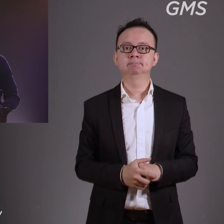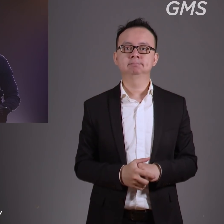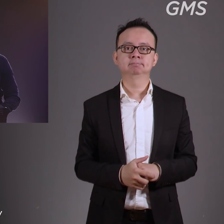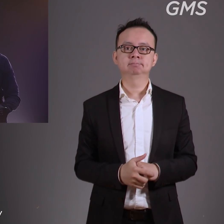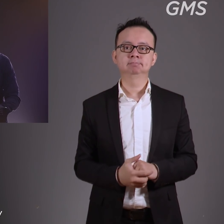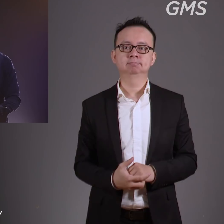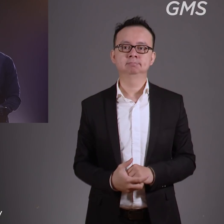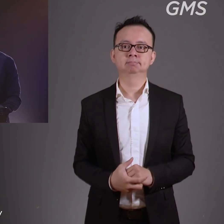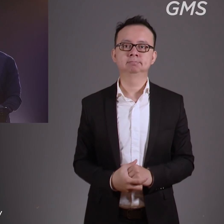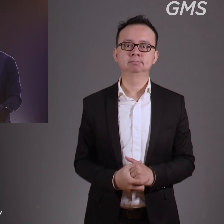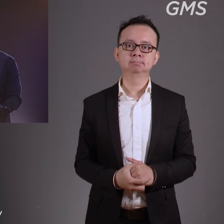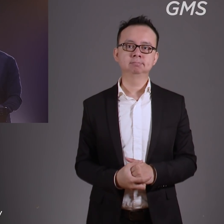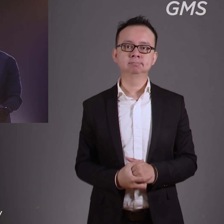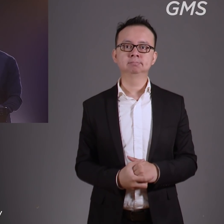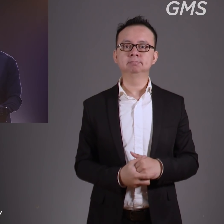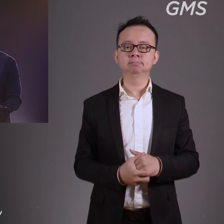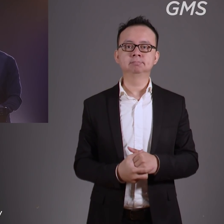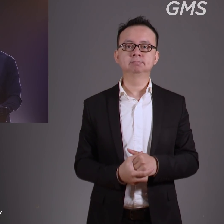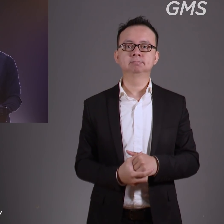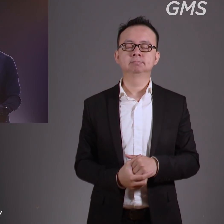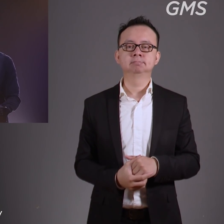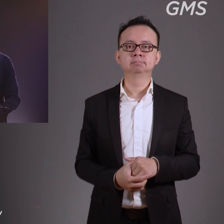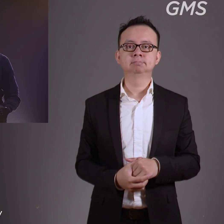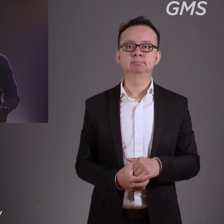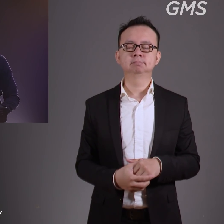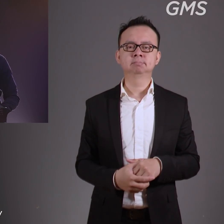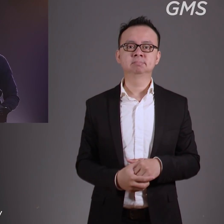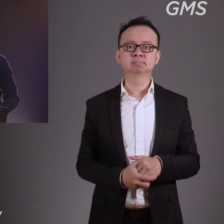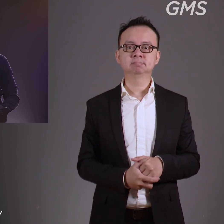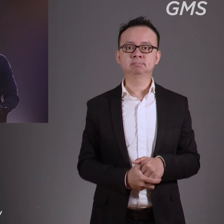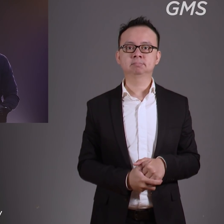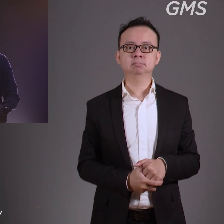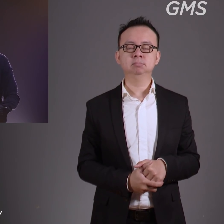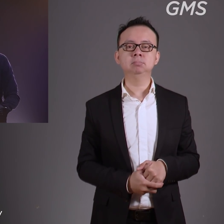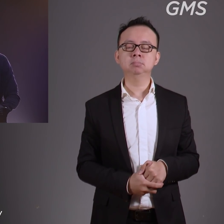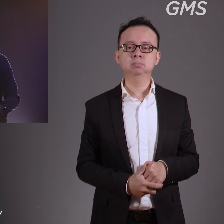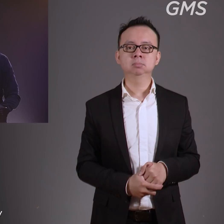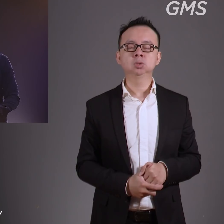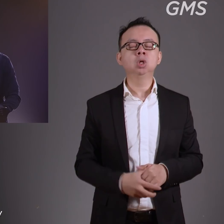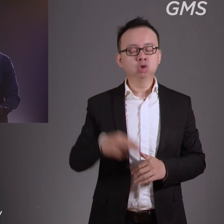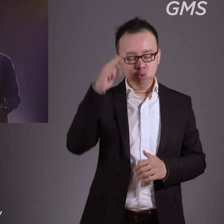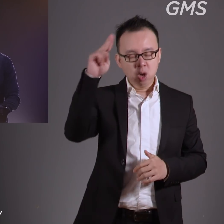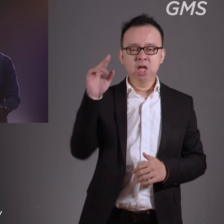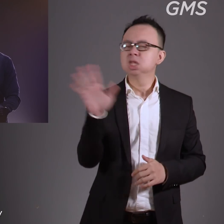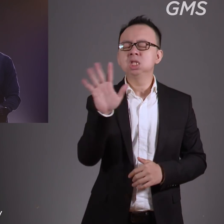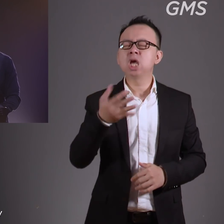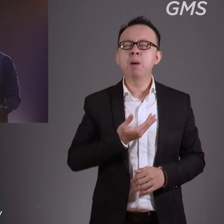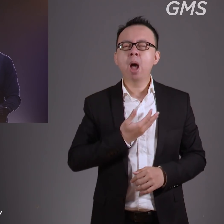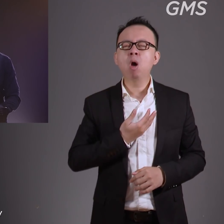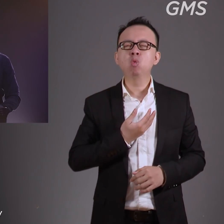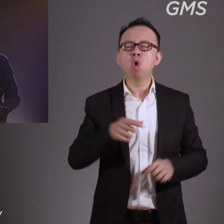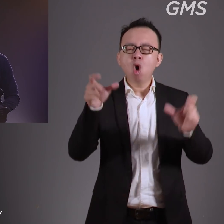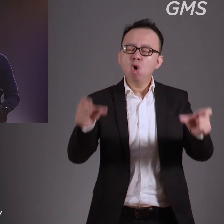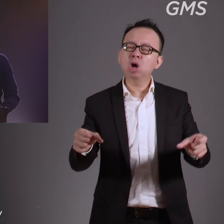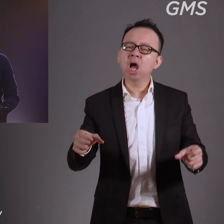Paulus dalam tulisan suratnya. Bukan berarti mereka dipilih oleh Tuhan untuk binasa. Tuhan tidak menghendaki satu orang pun mati, masuk neraka. Tapi kalau